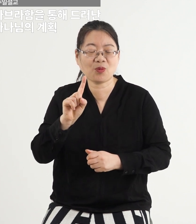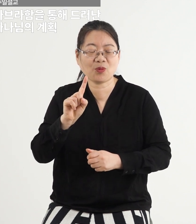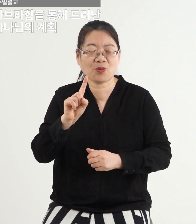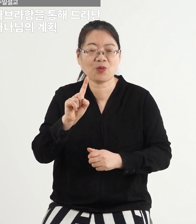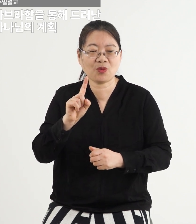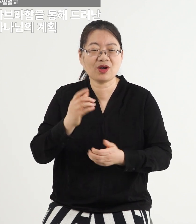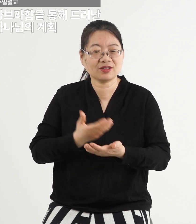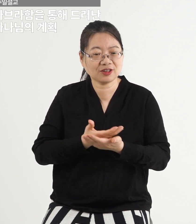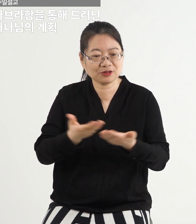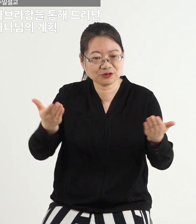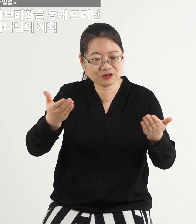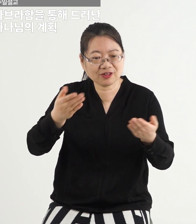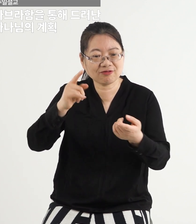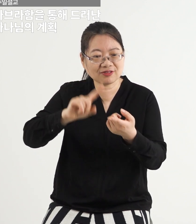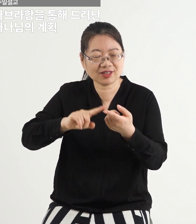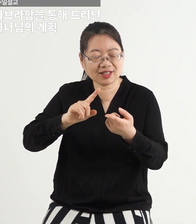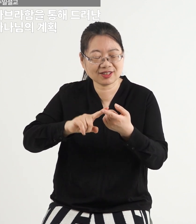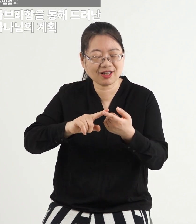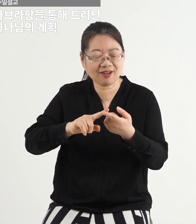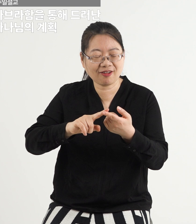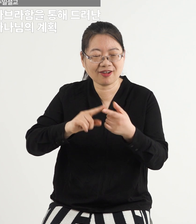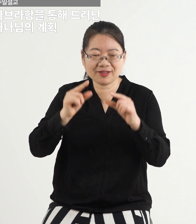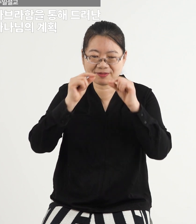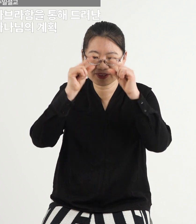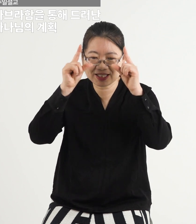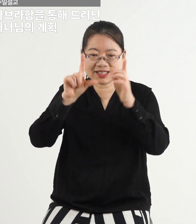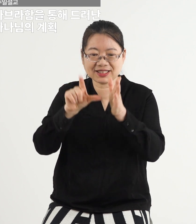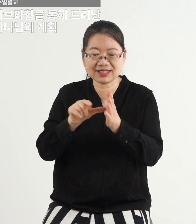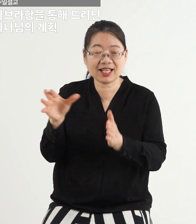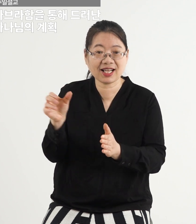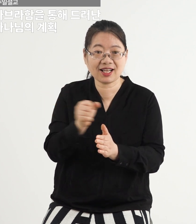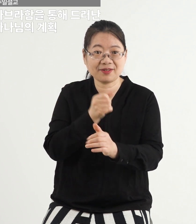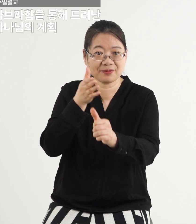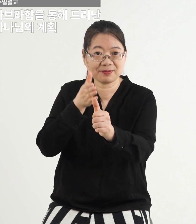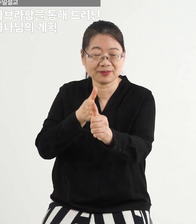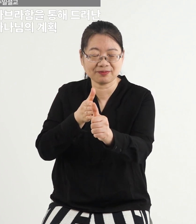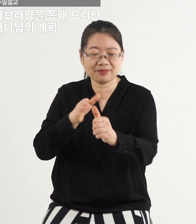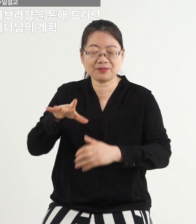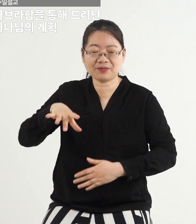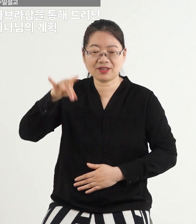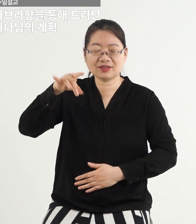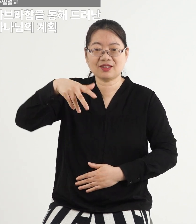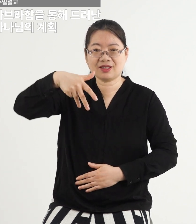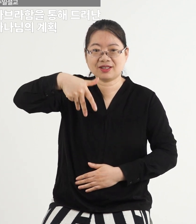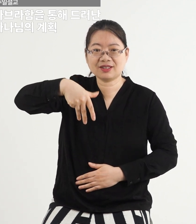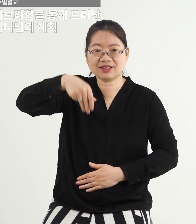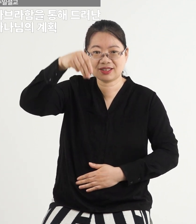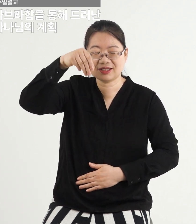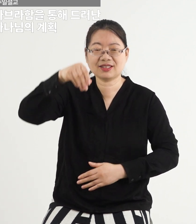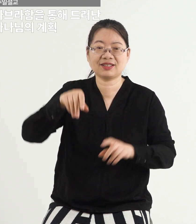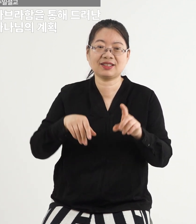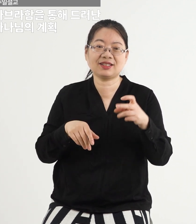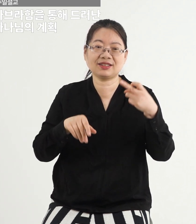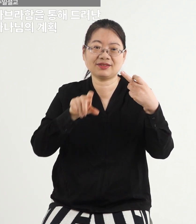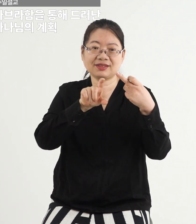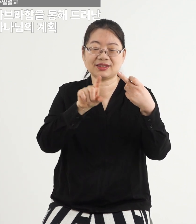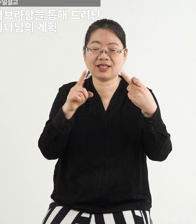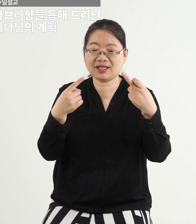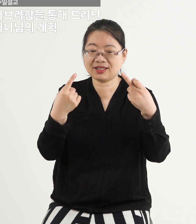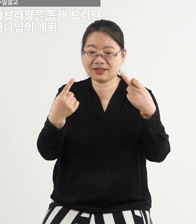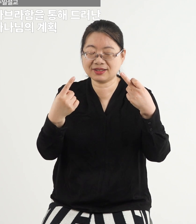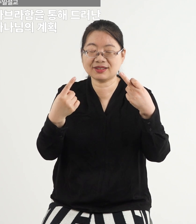기간으로 삼겠습니다. 우선 창세기 12장 1절을 좀 보실까요?